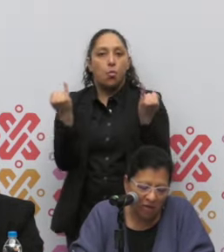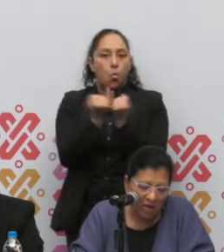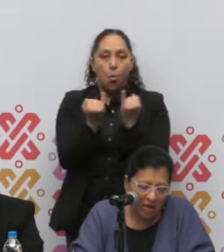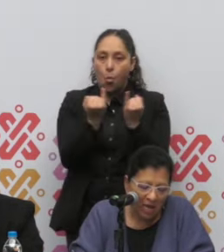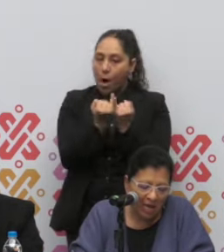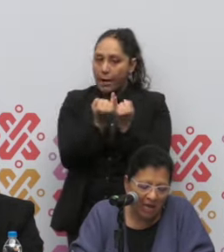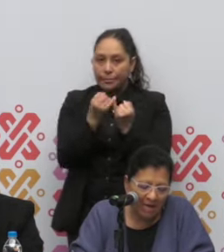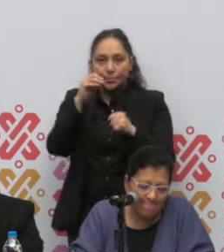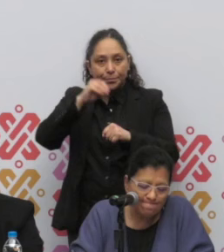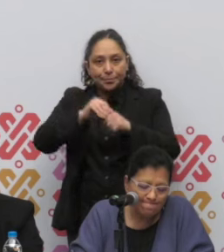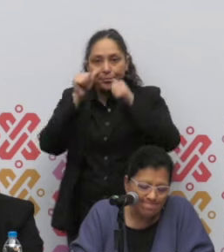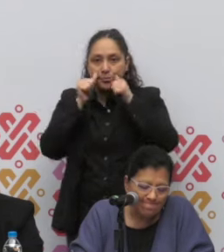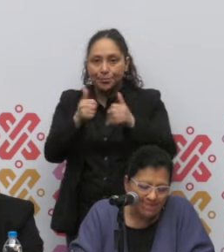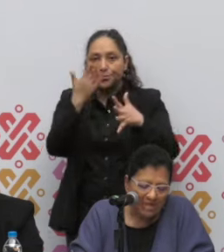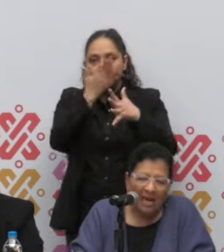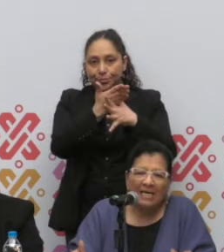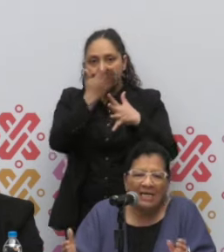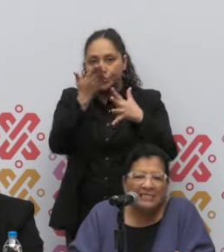transversalidades, ¿no?